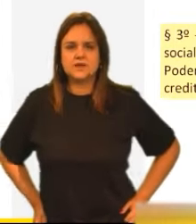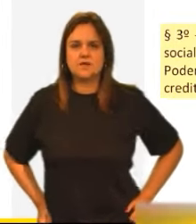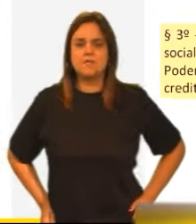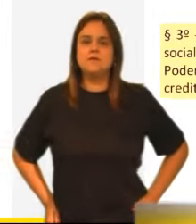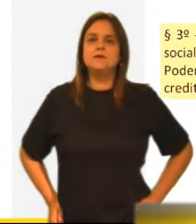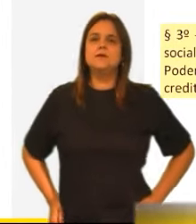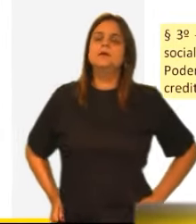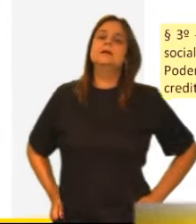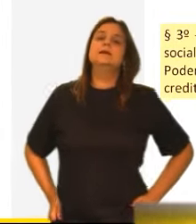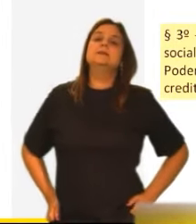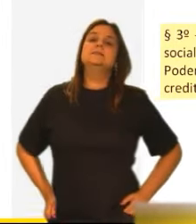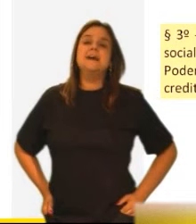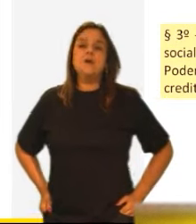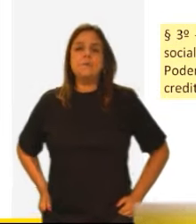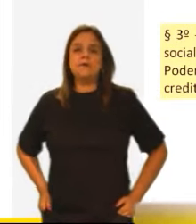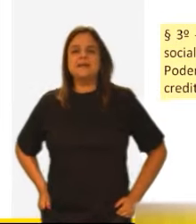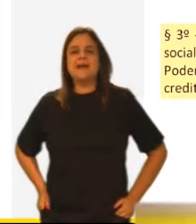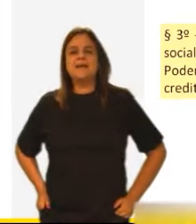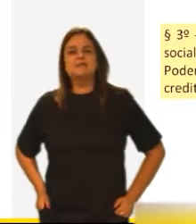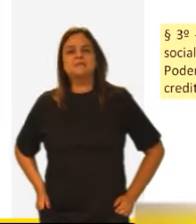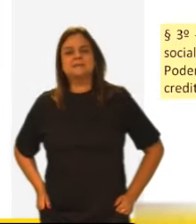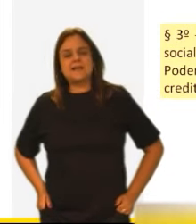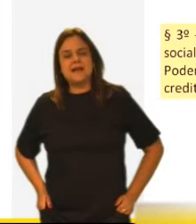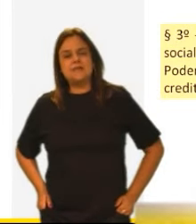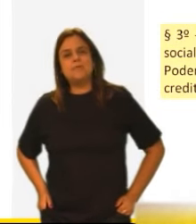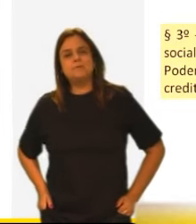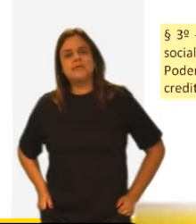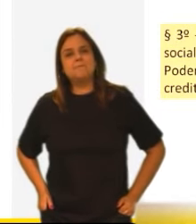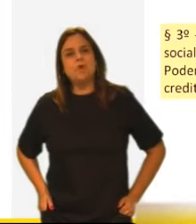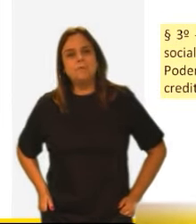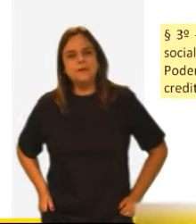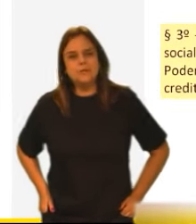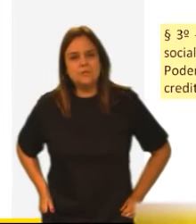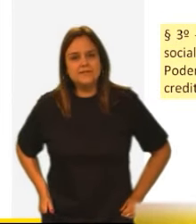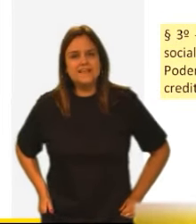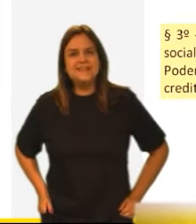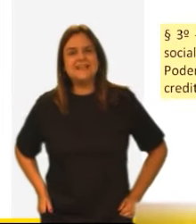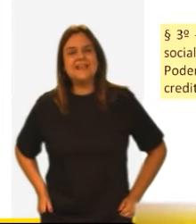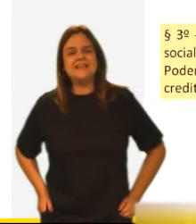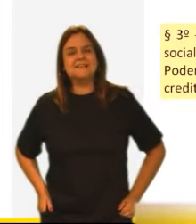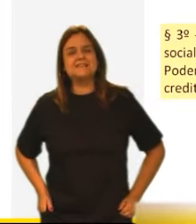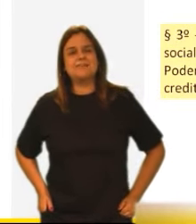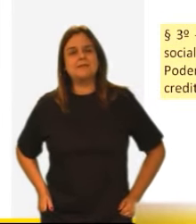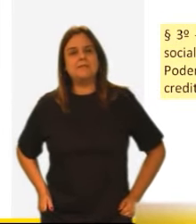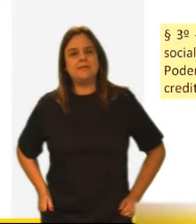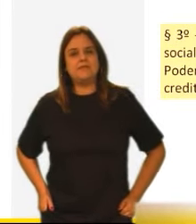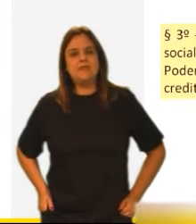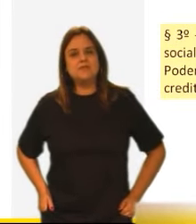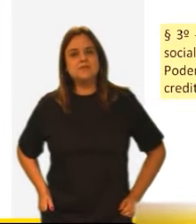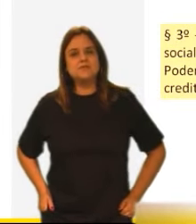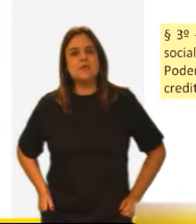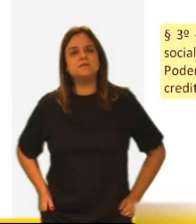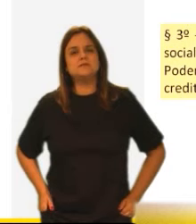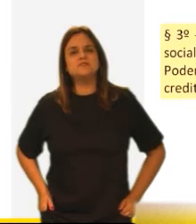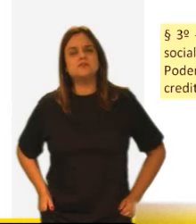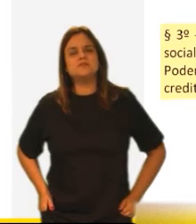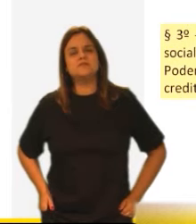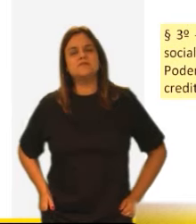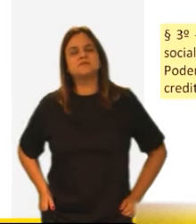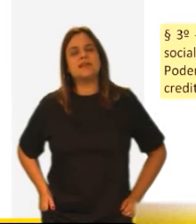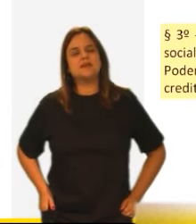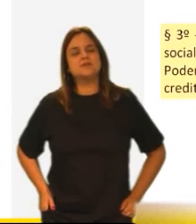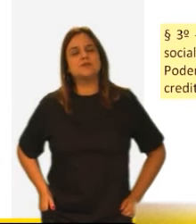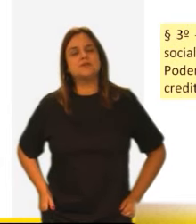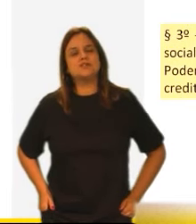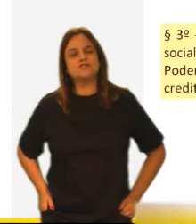seguridade social não poderá contratar com o poder público, nem dele receber benefícios ou